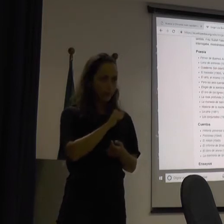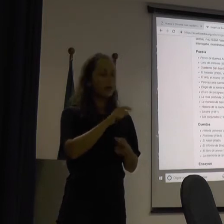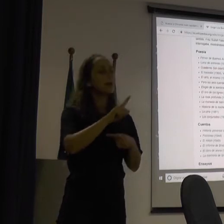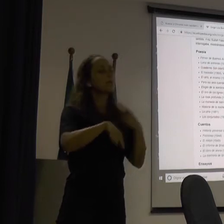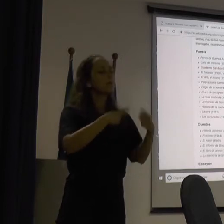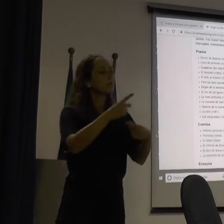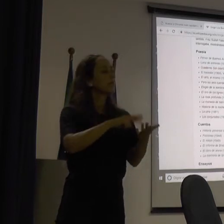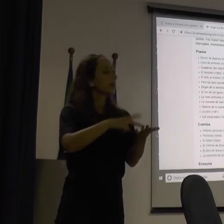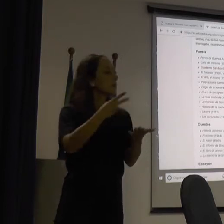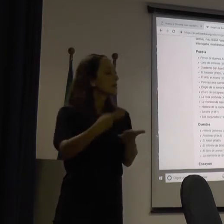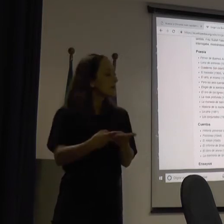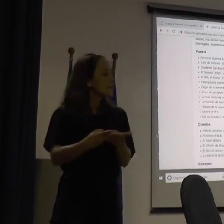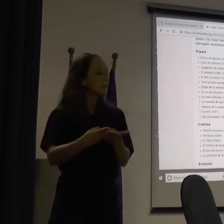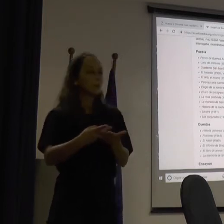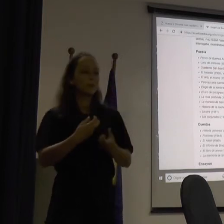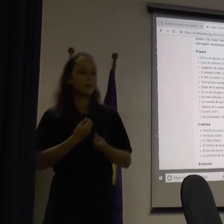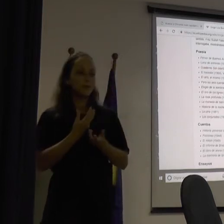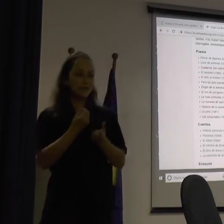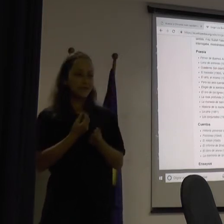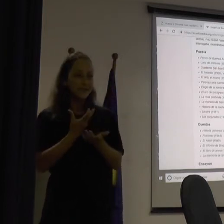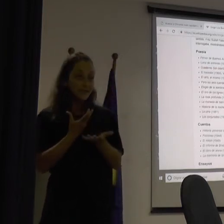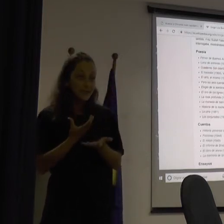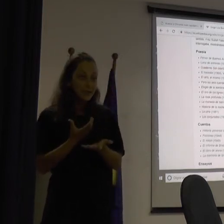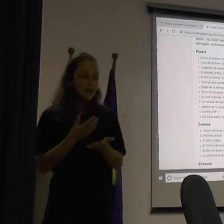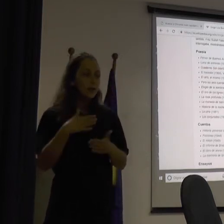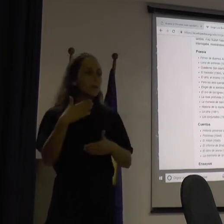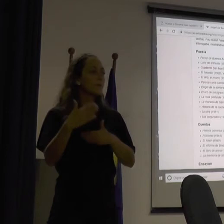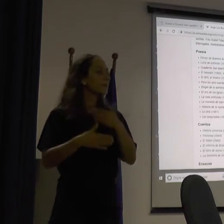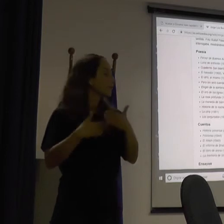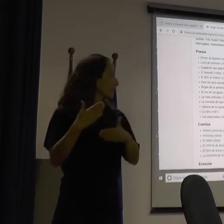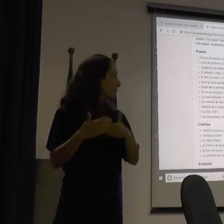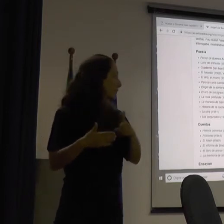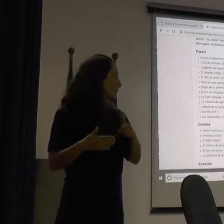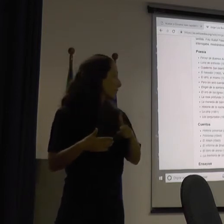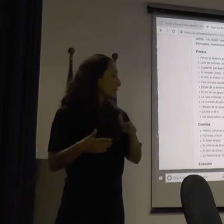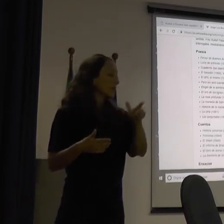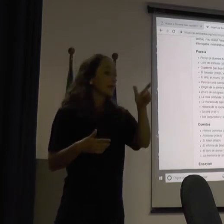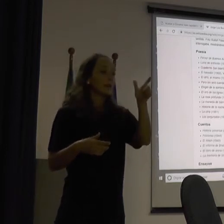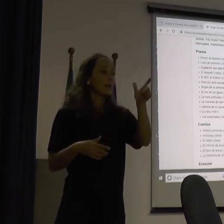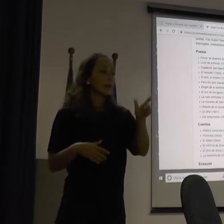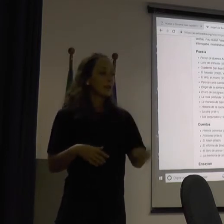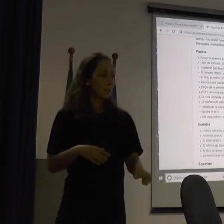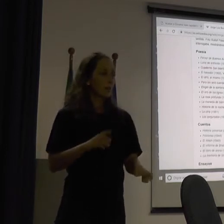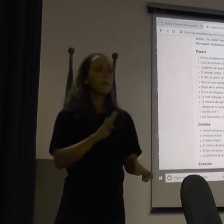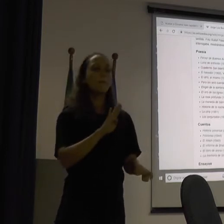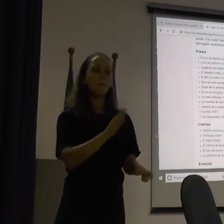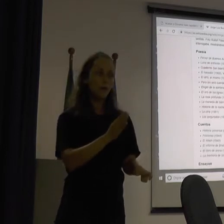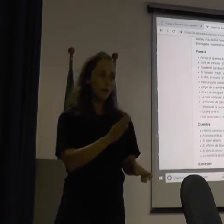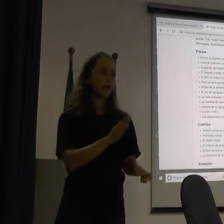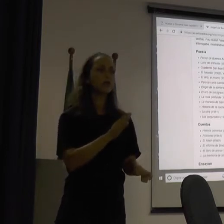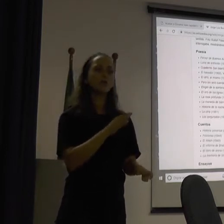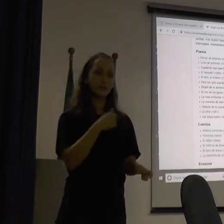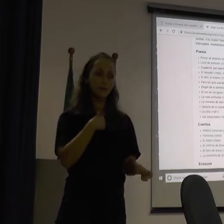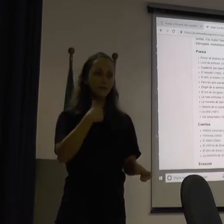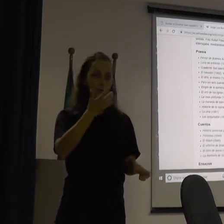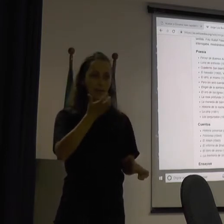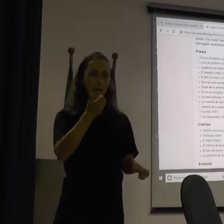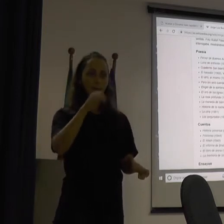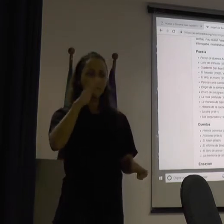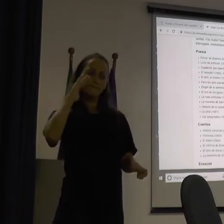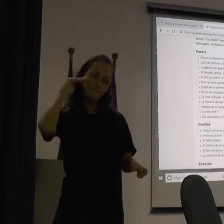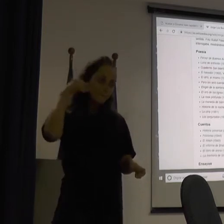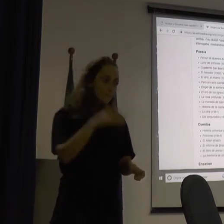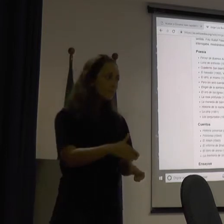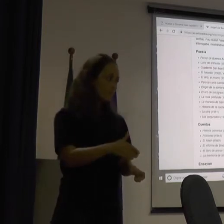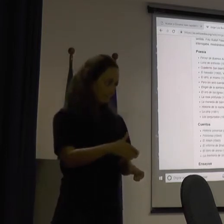mas do Borges, e eu era super radical, tá? Na juventude em geral a gente tende a ser mais radical, né?